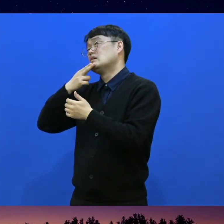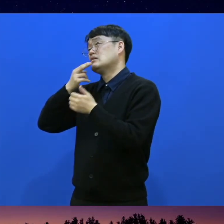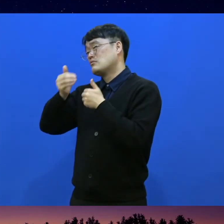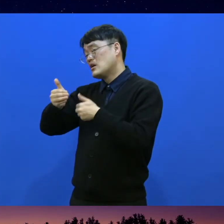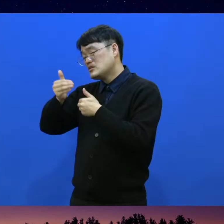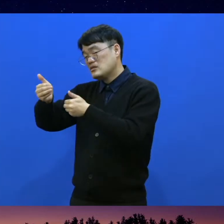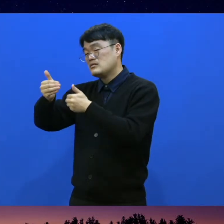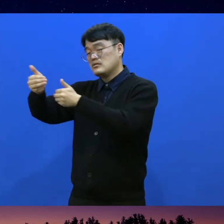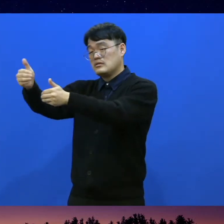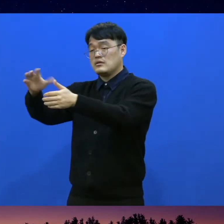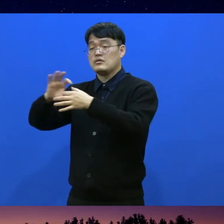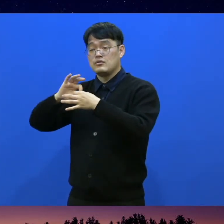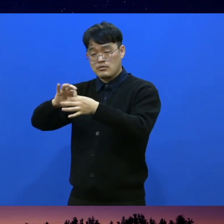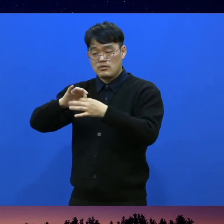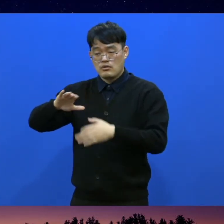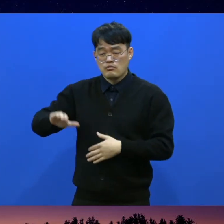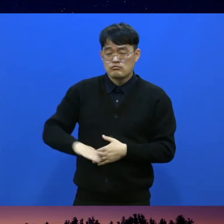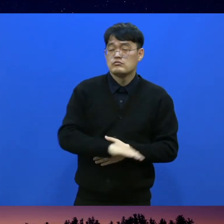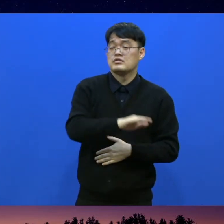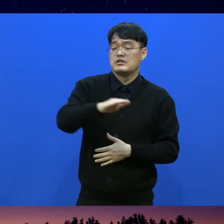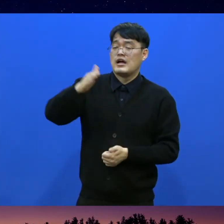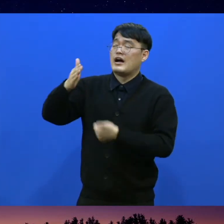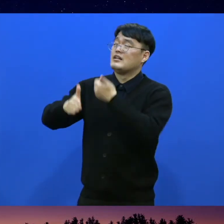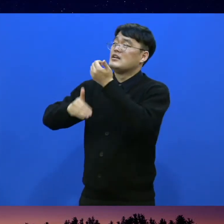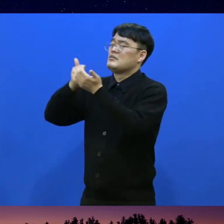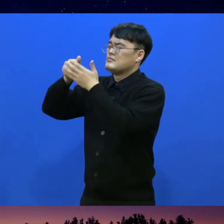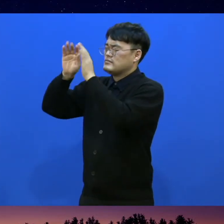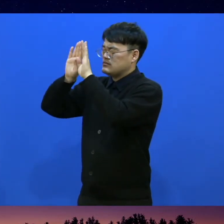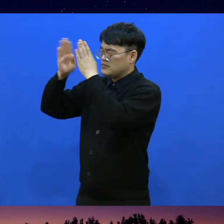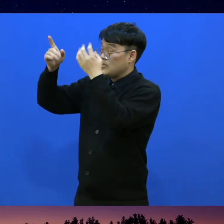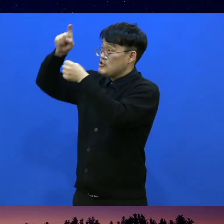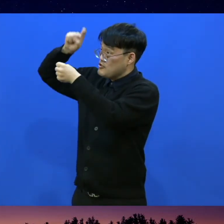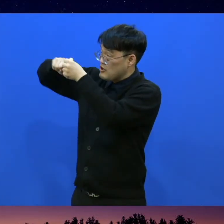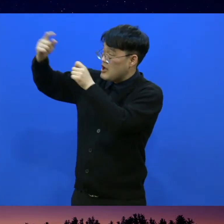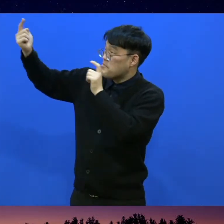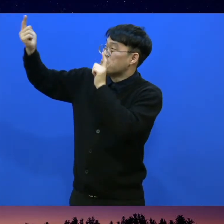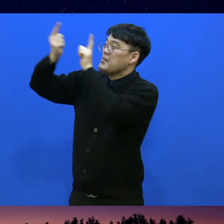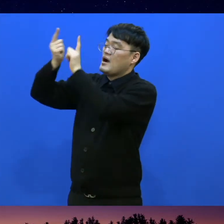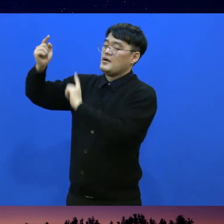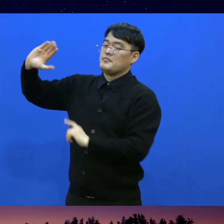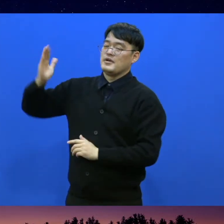터널을 통과하면서 결국은 우리는 하나님을 만나게 됩니다.